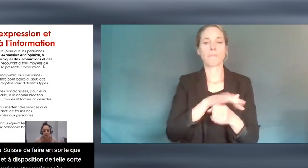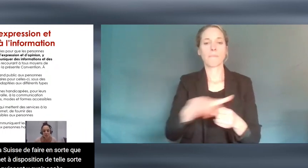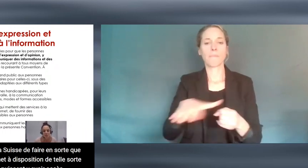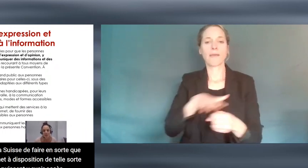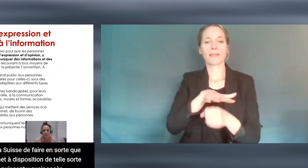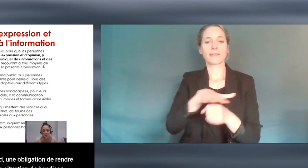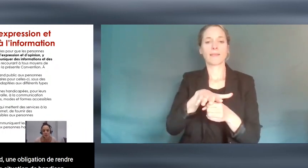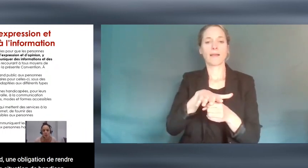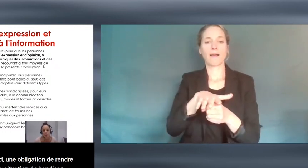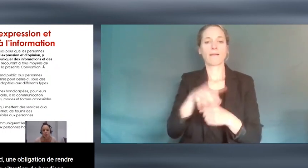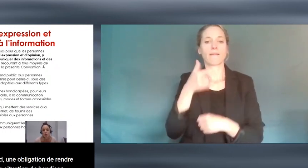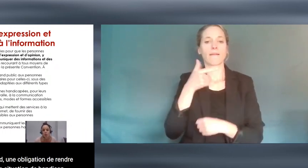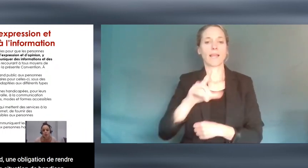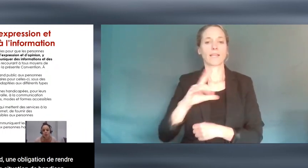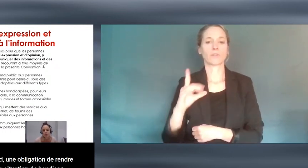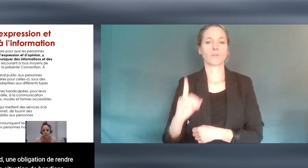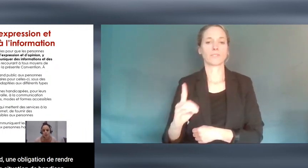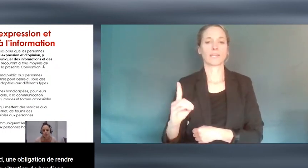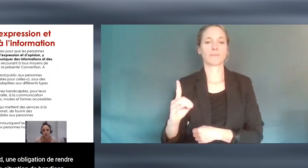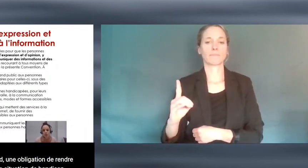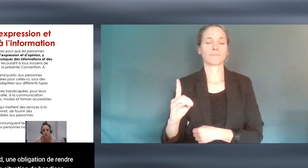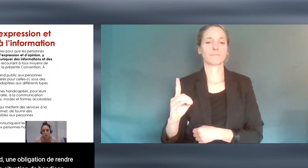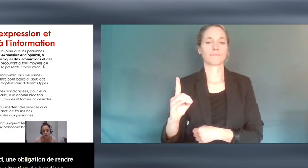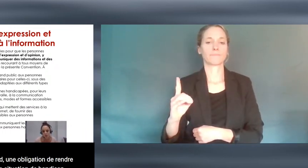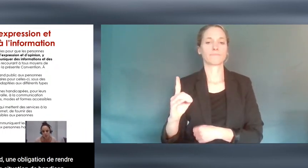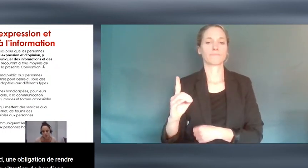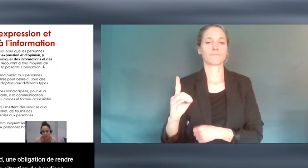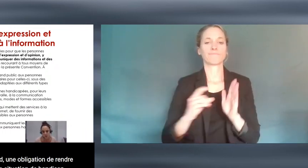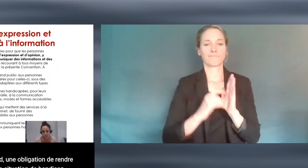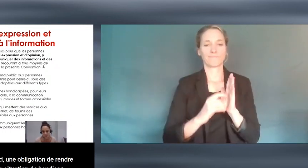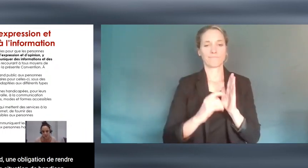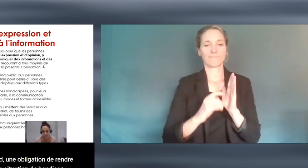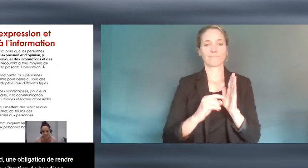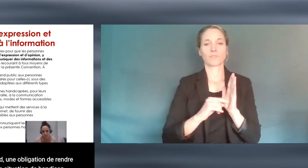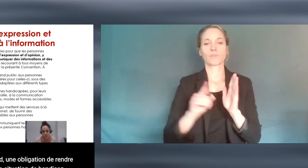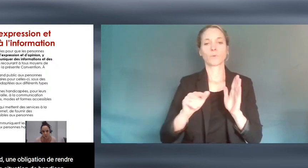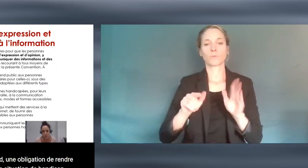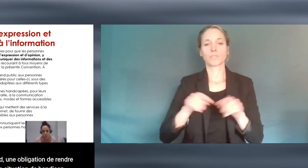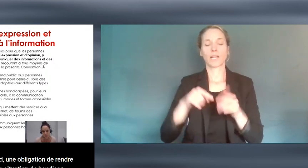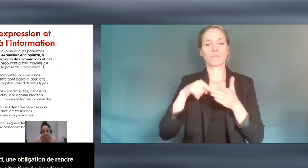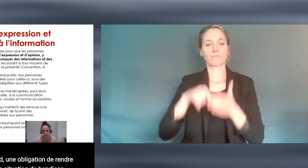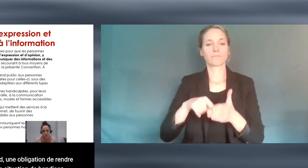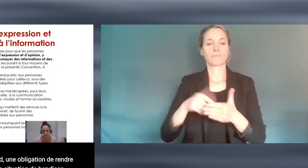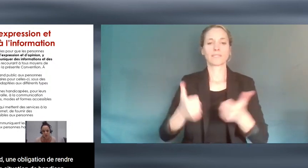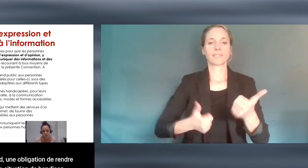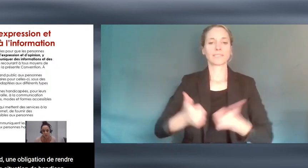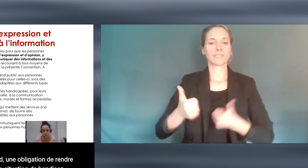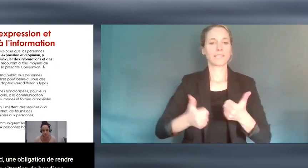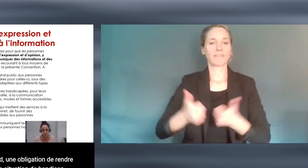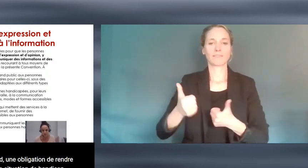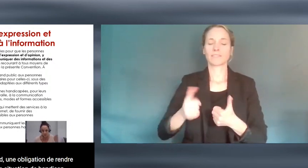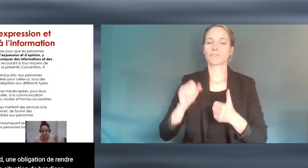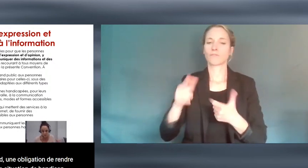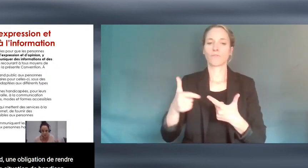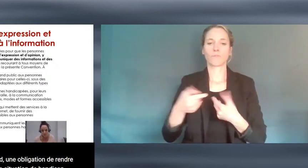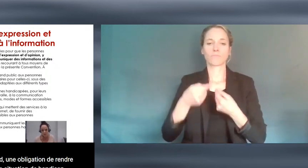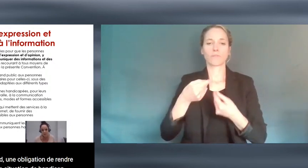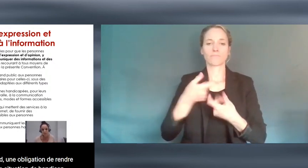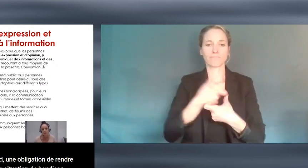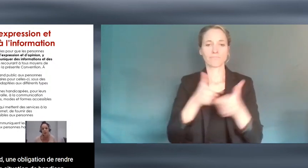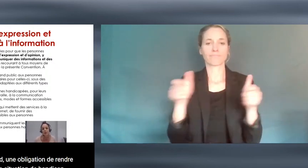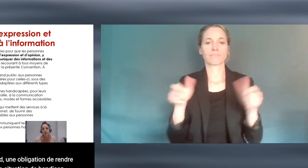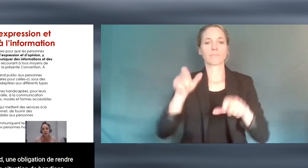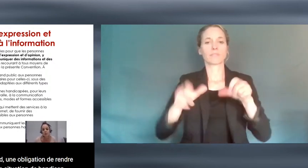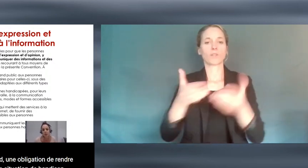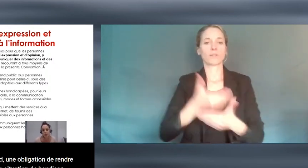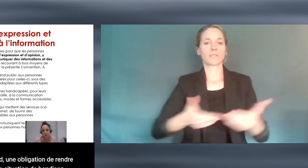la lettre D également, une obligation de rendre leurs services accessibles aux personnes en situation de handicap,